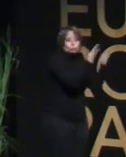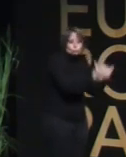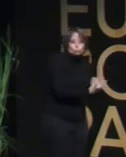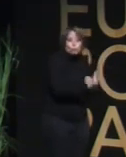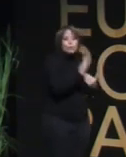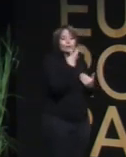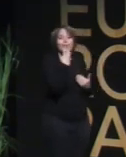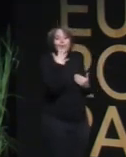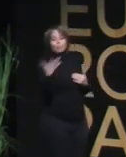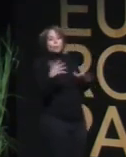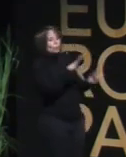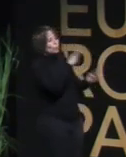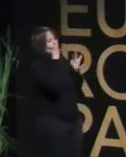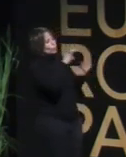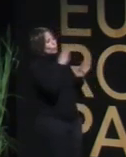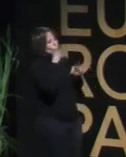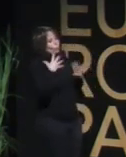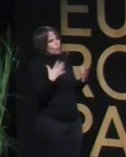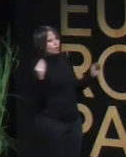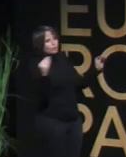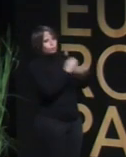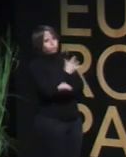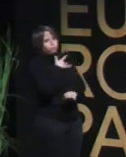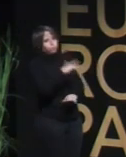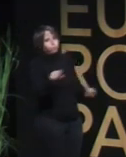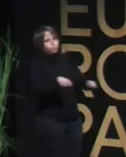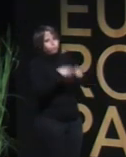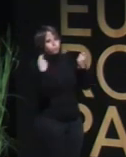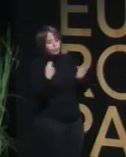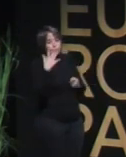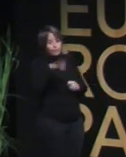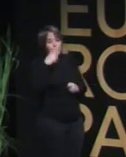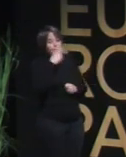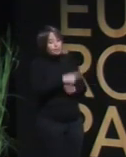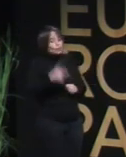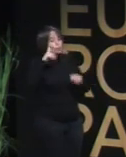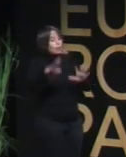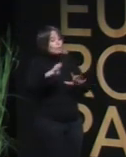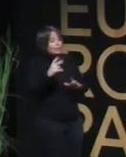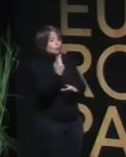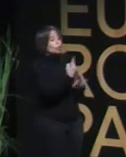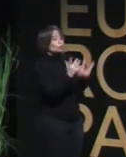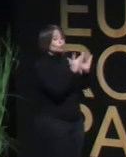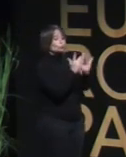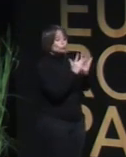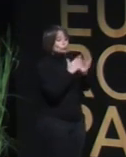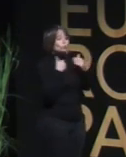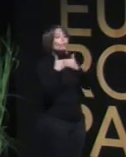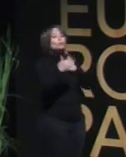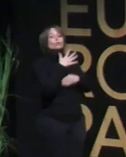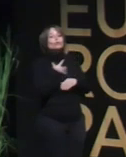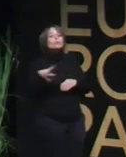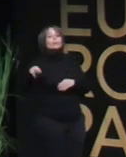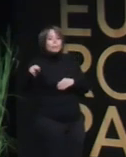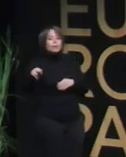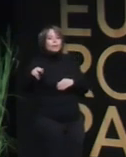está nutriendo ese niño y esa niña es del desamor. Por lo tanto, ese niño y esa niña puede acabar aprendiendo que el estilo relacional en un futuro, cuando quiera buscar pareja, esté basado